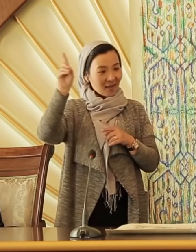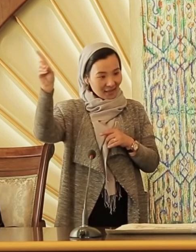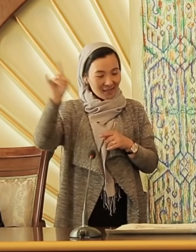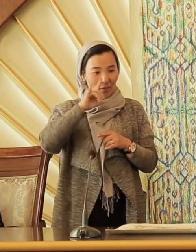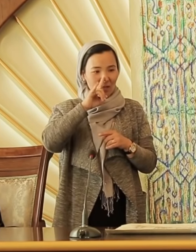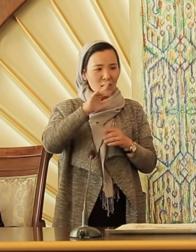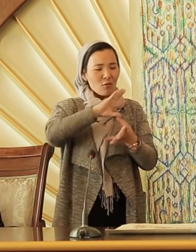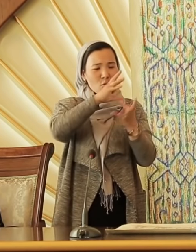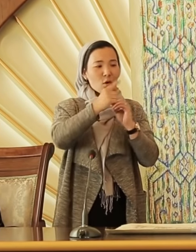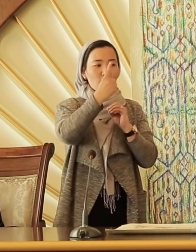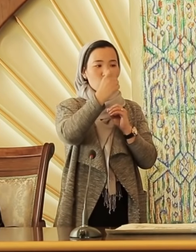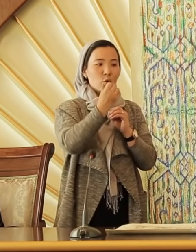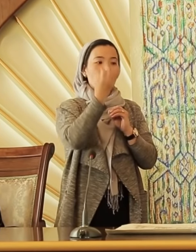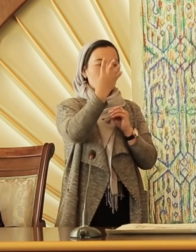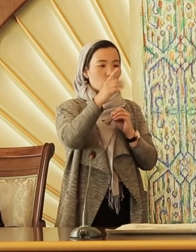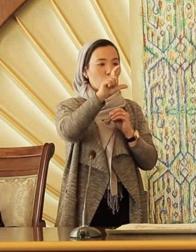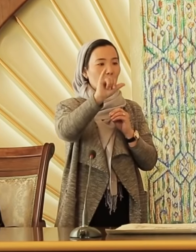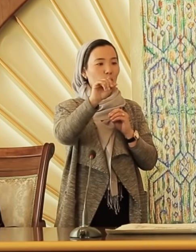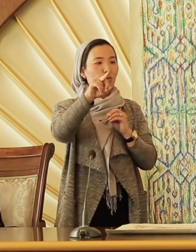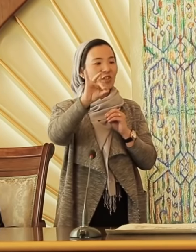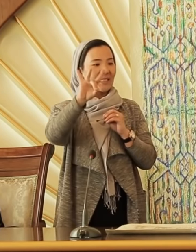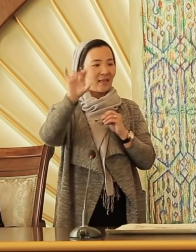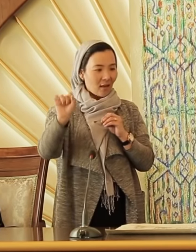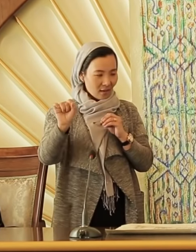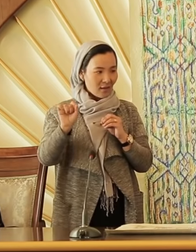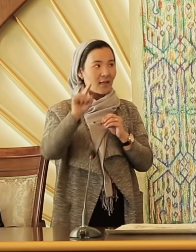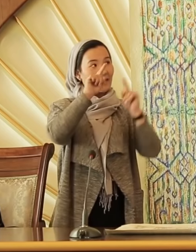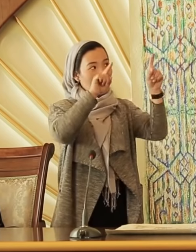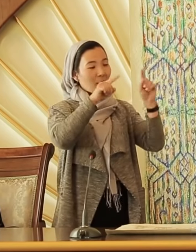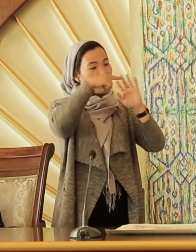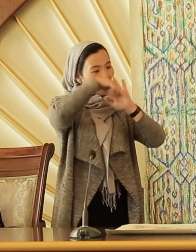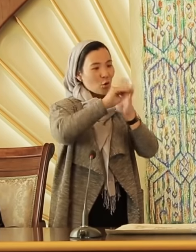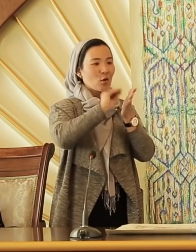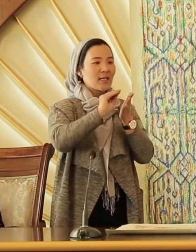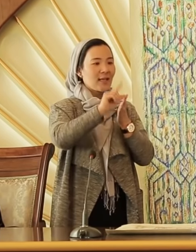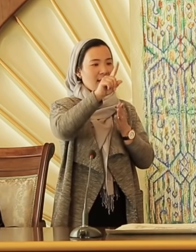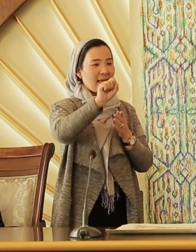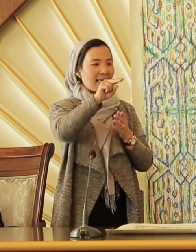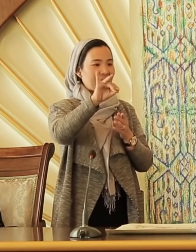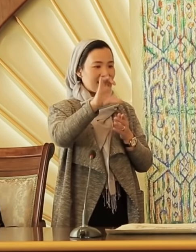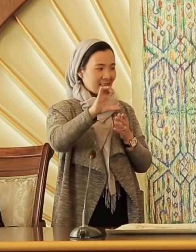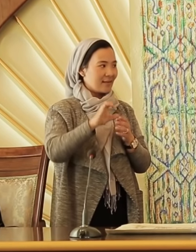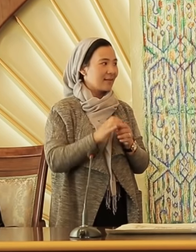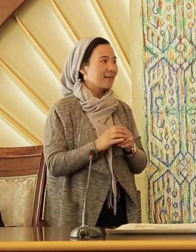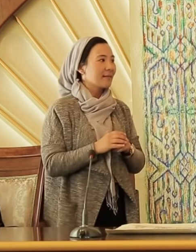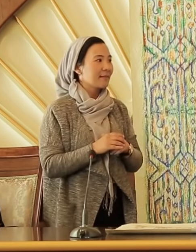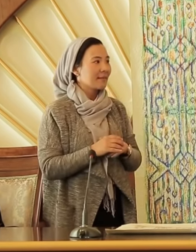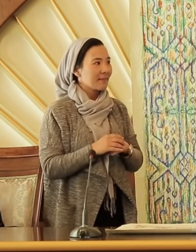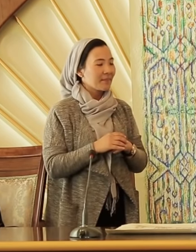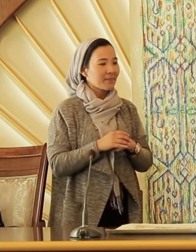114 ta hujra, 114 ta suraga qo'yilgan hujrani boshiga yozib qo'ygan hadis sharif bor. Payg'ambarimiz